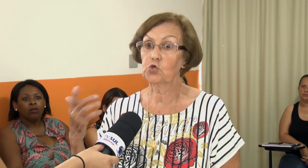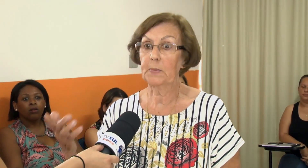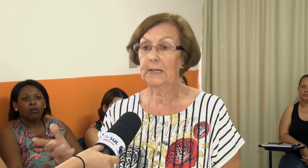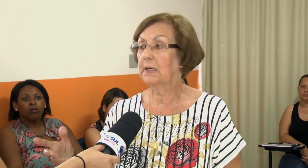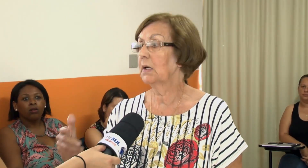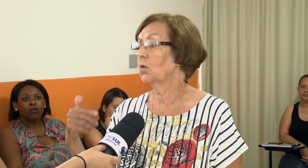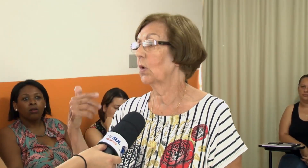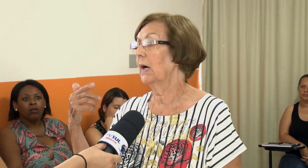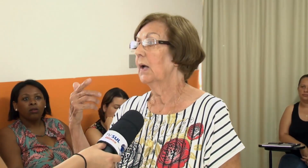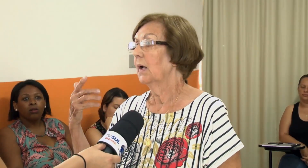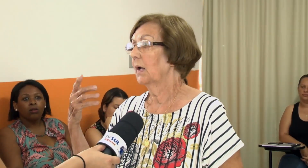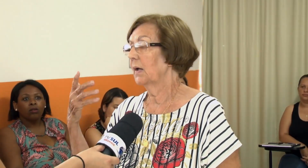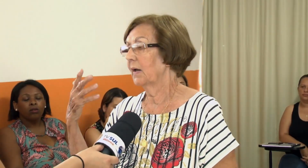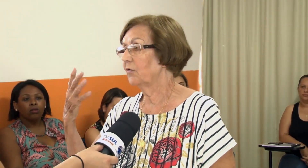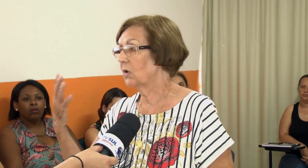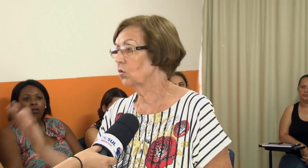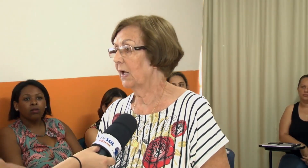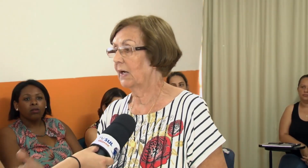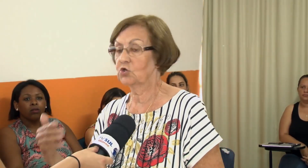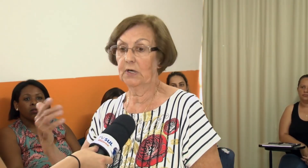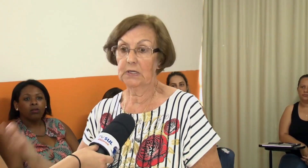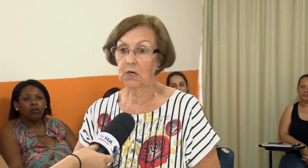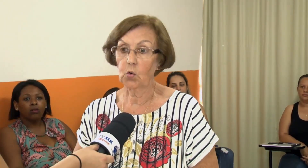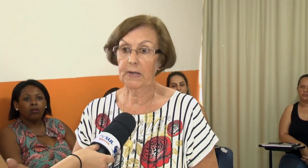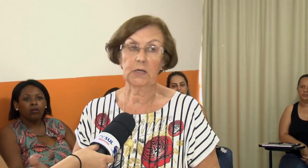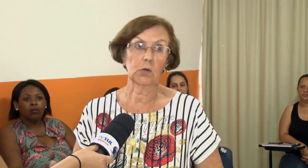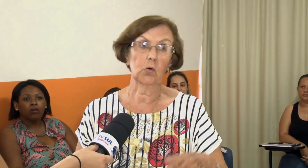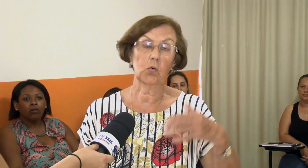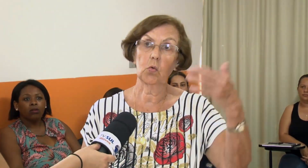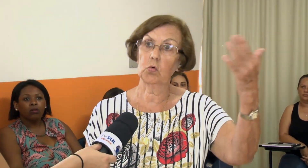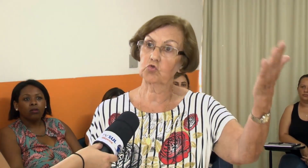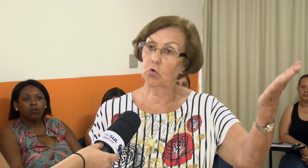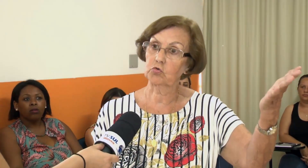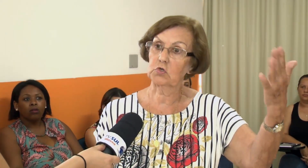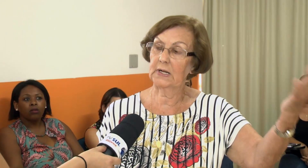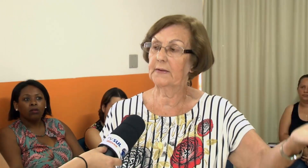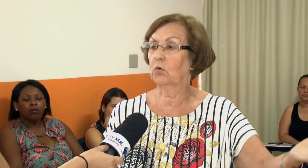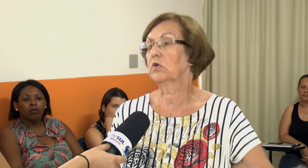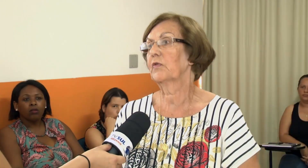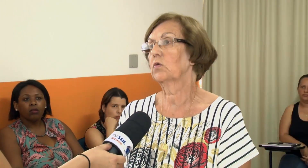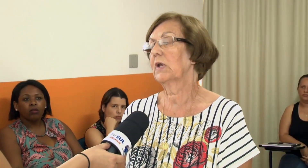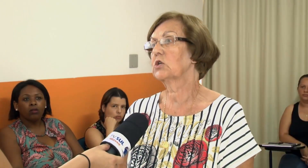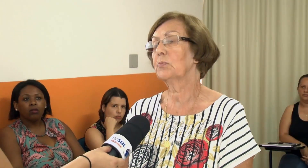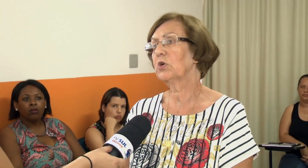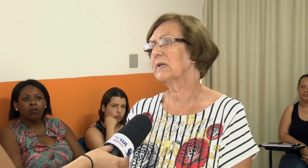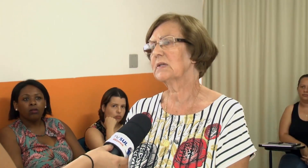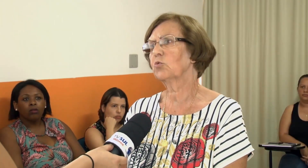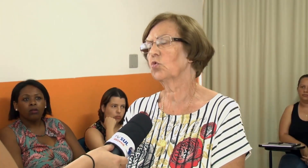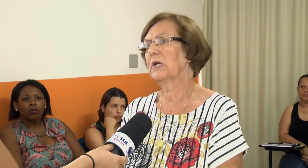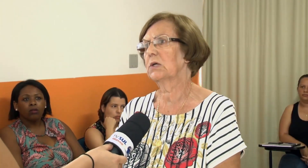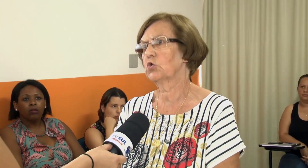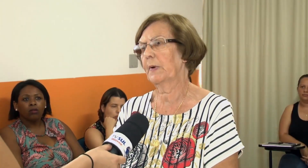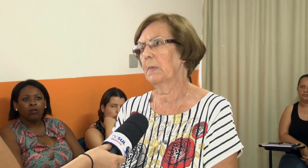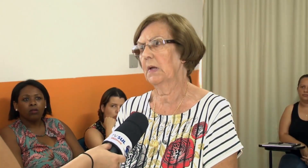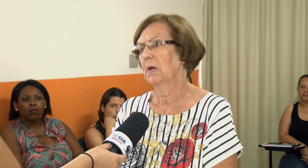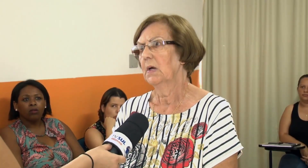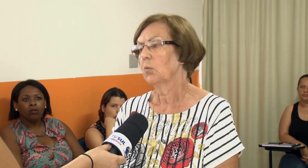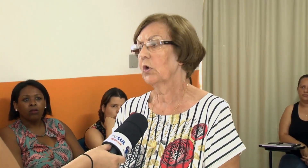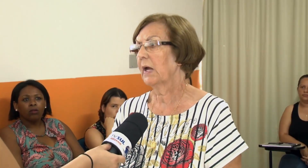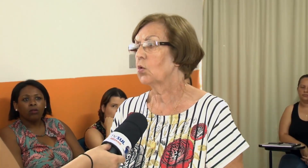uma língua na faculdade, lá em Anguera, ou os outros lá da outra faculdade. A importância é muito grande para mim, porque